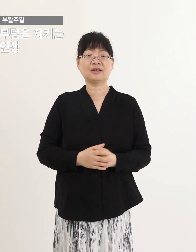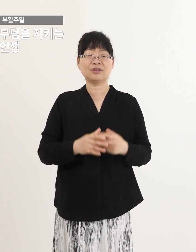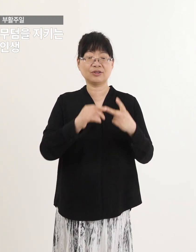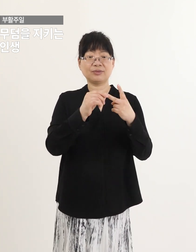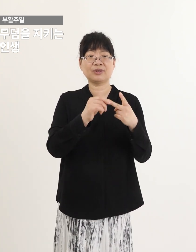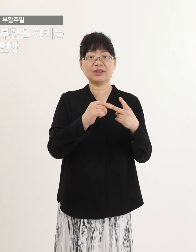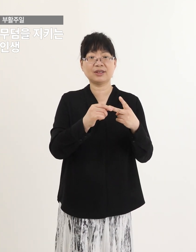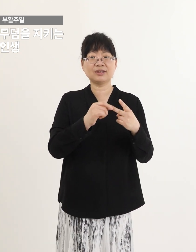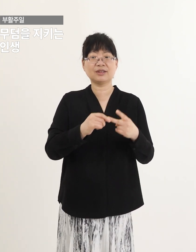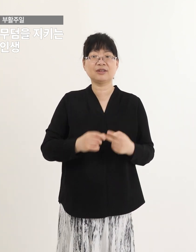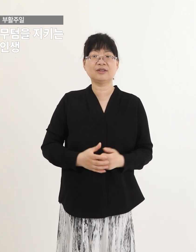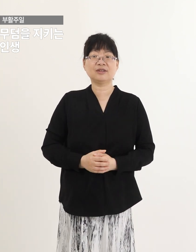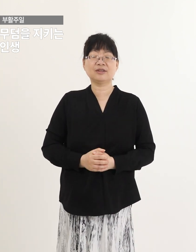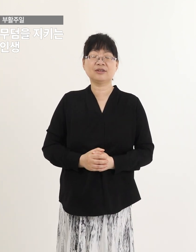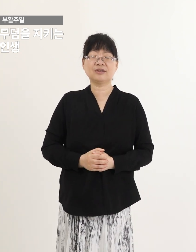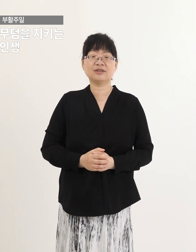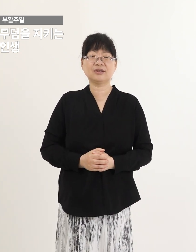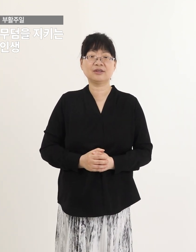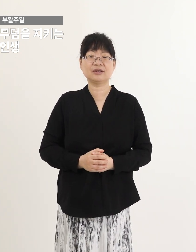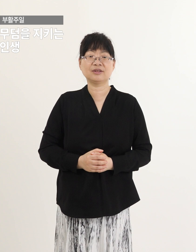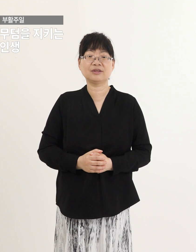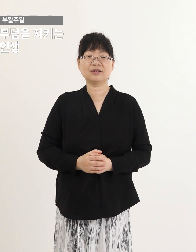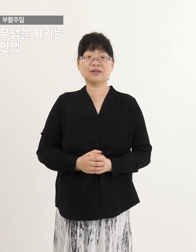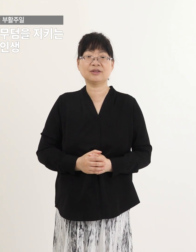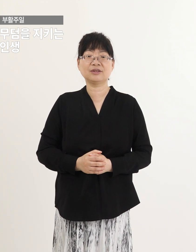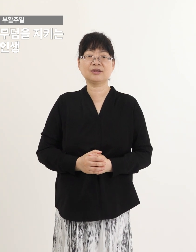두 번째는